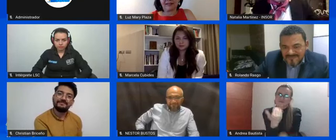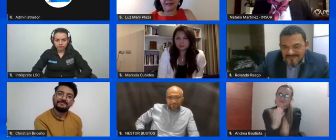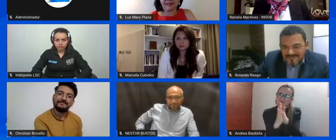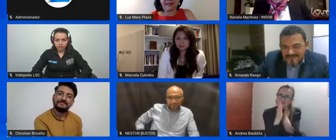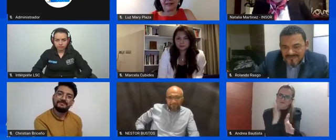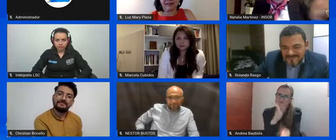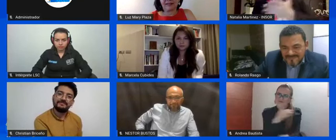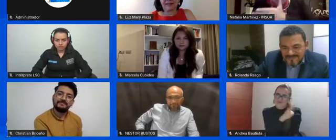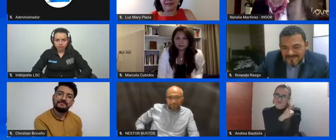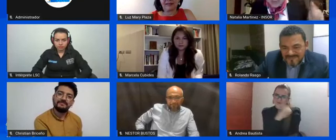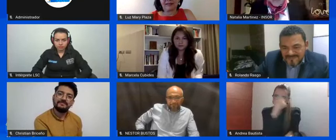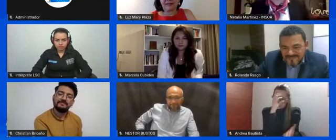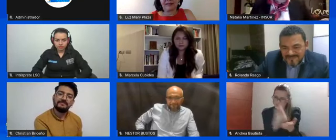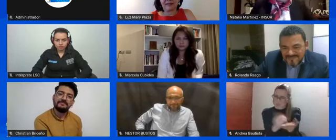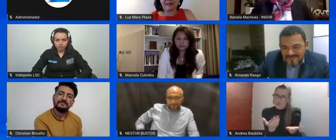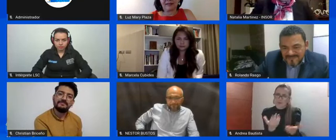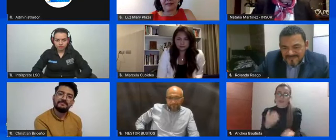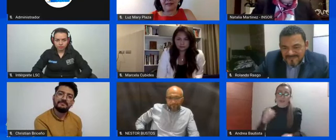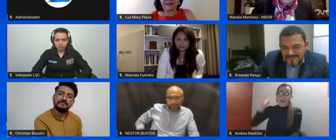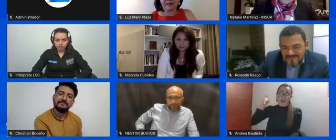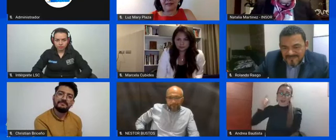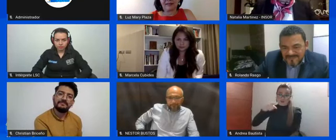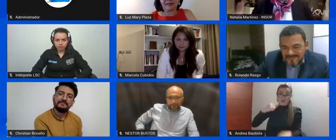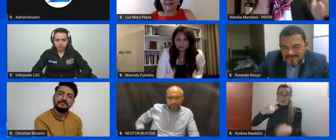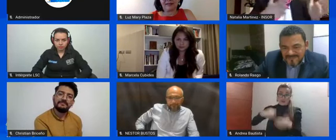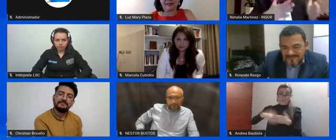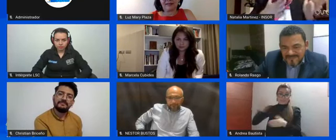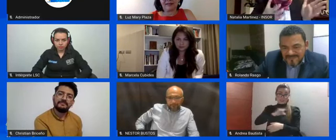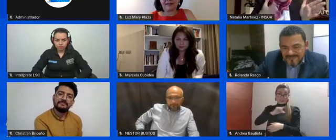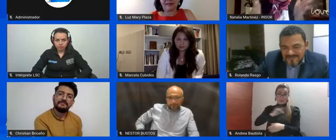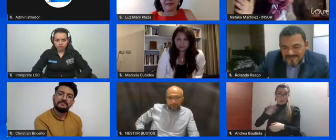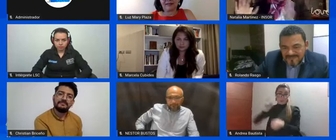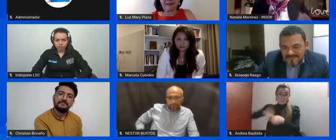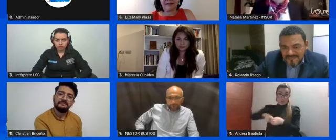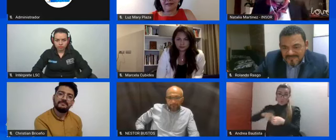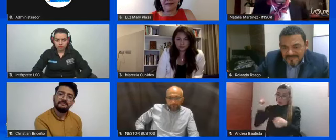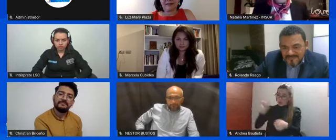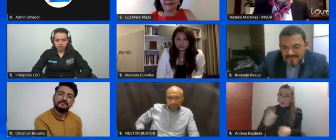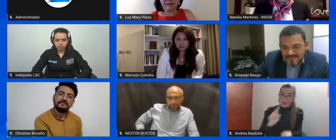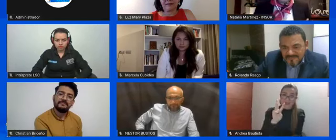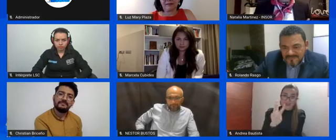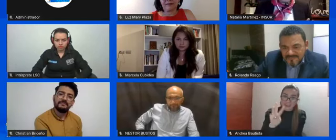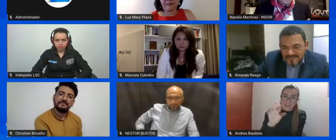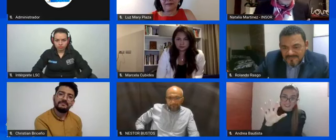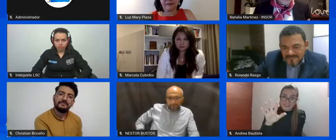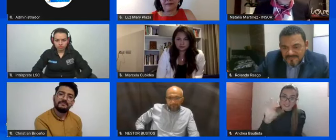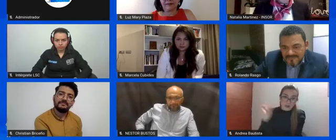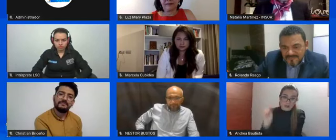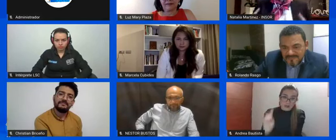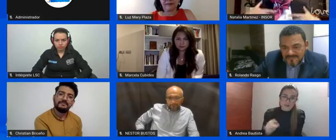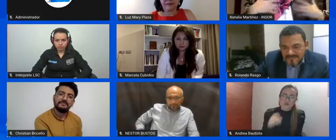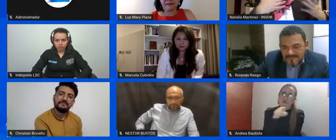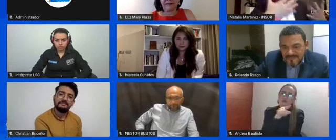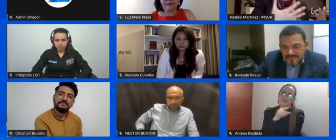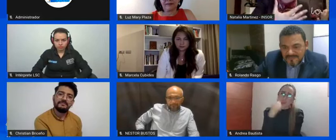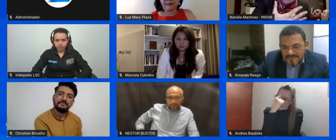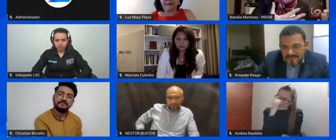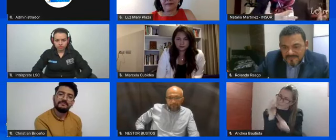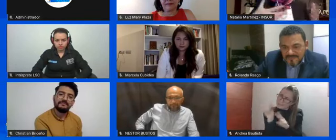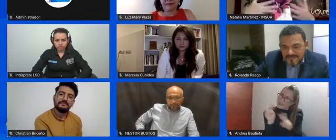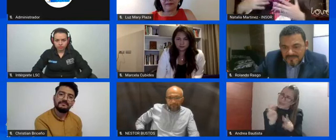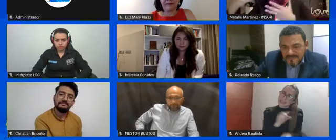estos 35 años que tú has estado en el instituto, el acercamiento del instituto con los territorios? ¿Tú lo ves